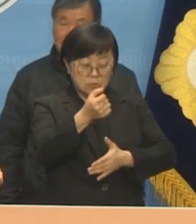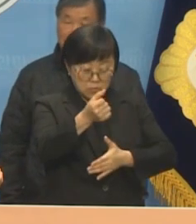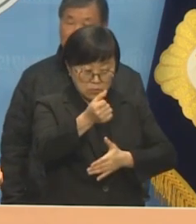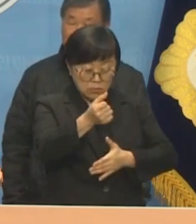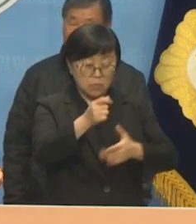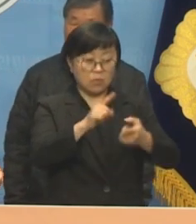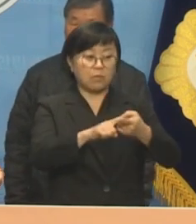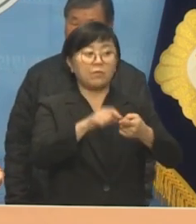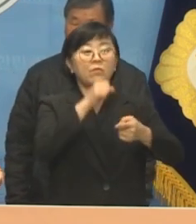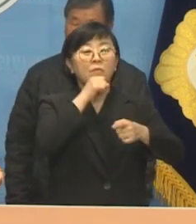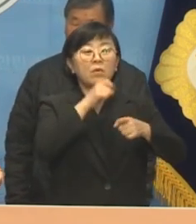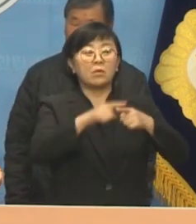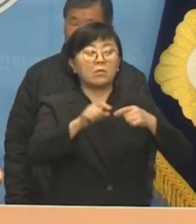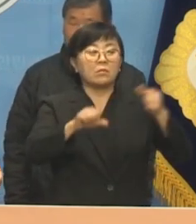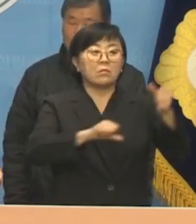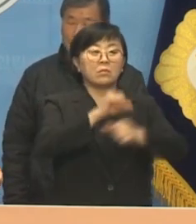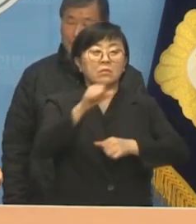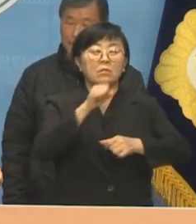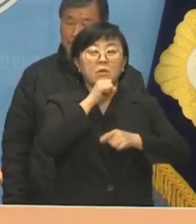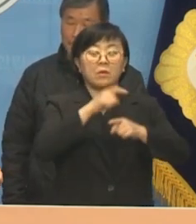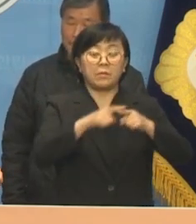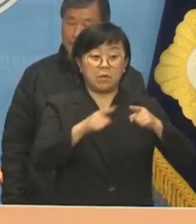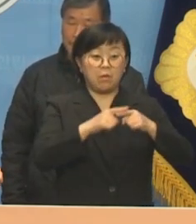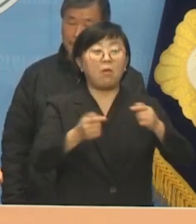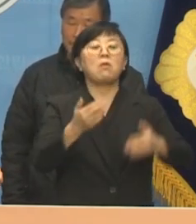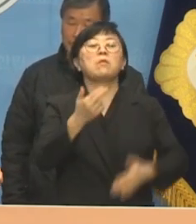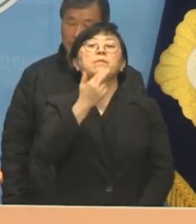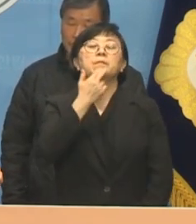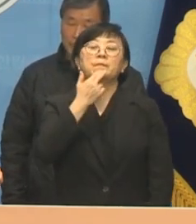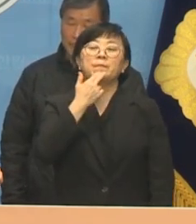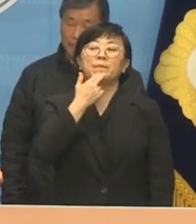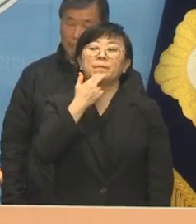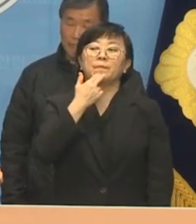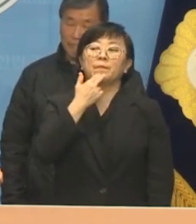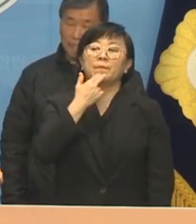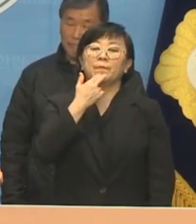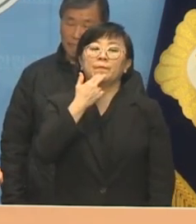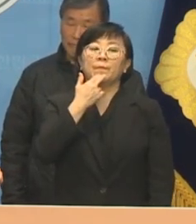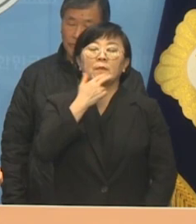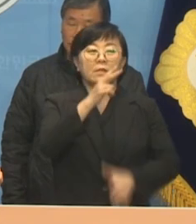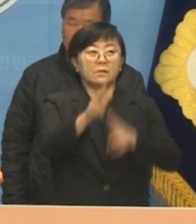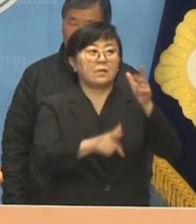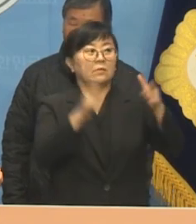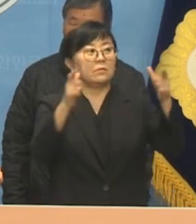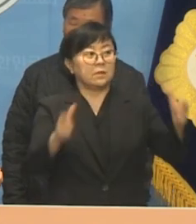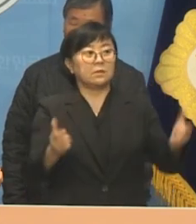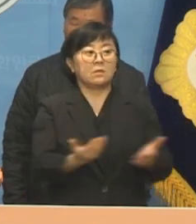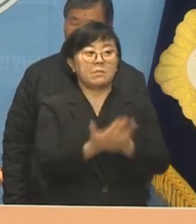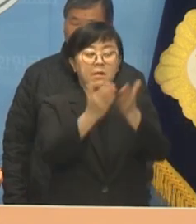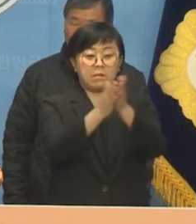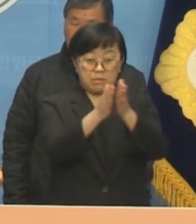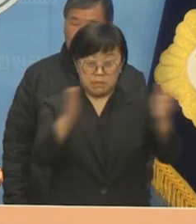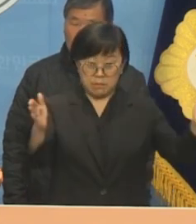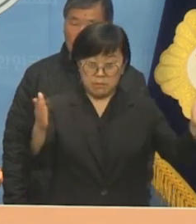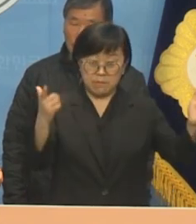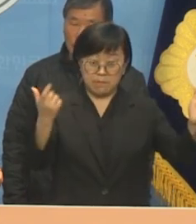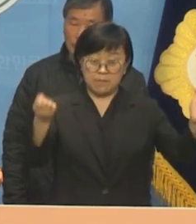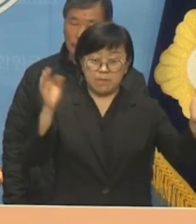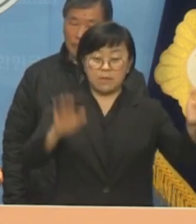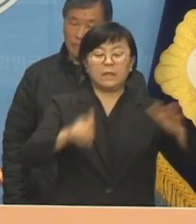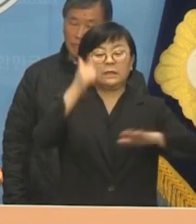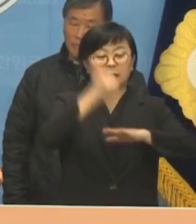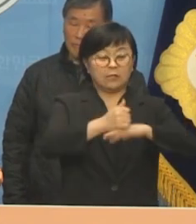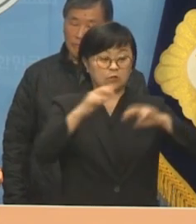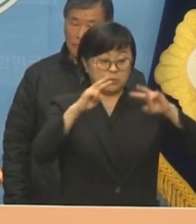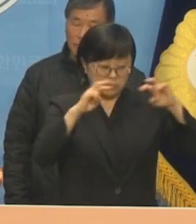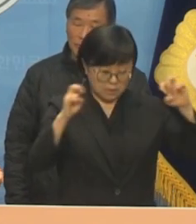영향평가, 제대로 된 환경 영향평가를 하지도 않고 일단 일반 산업단지처럼 개발을 시작했는데 나중에 알고